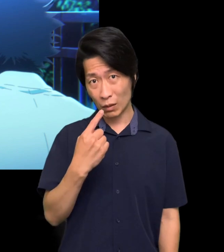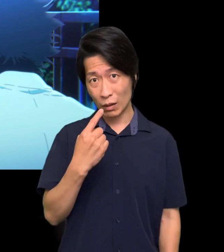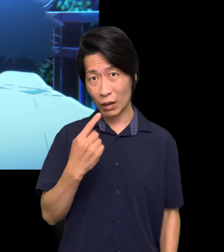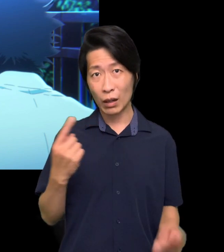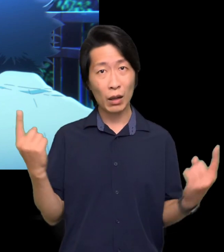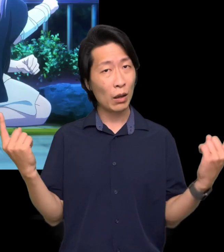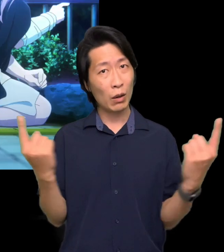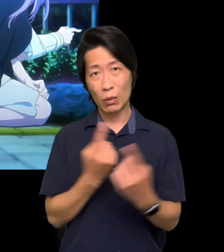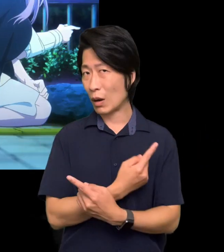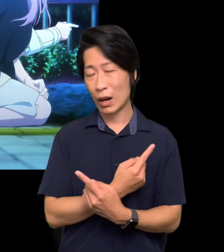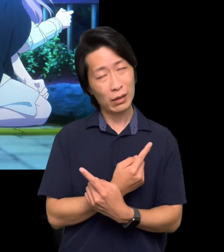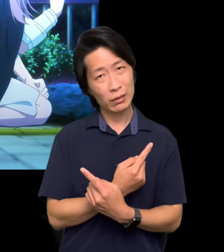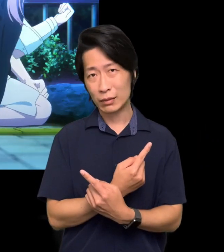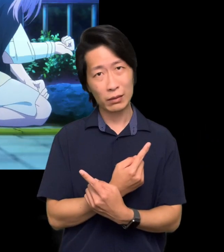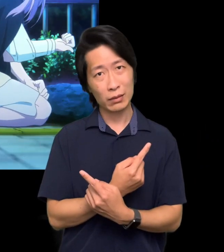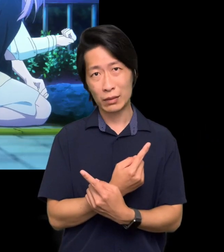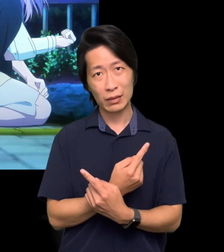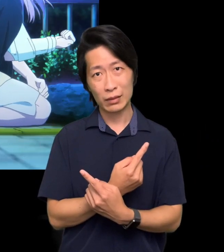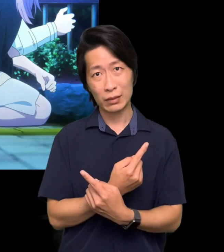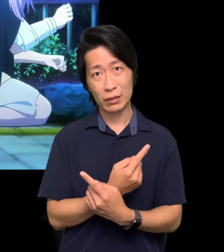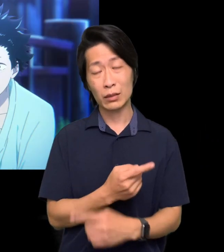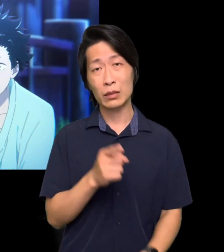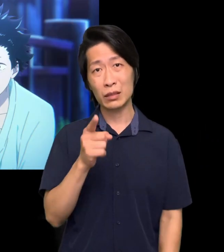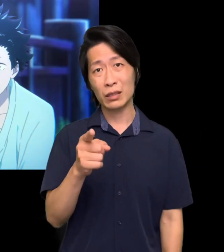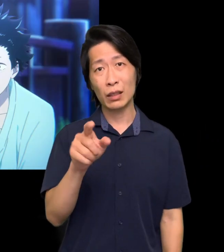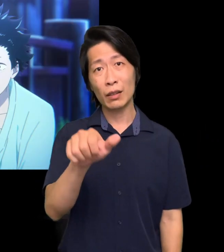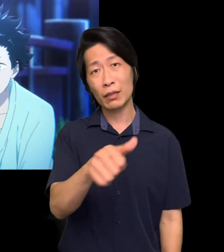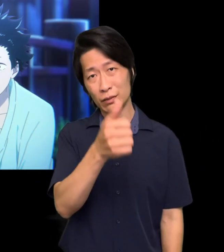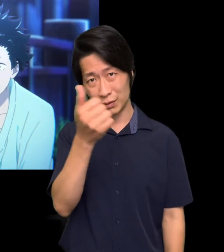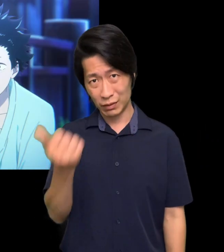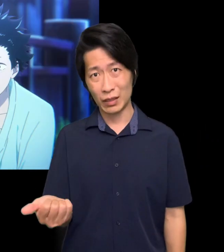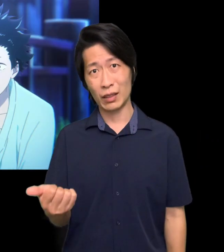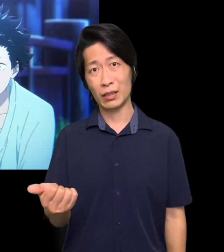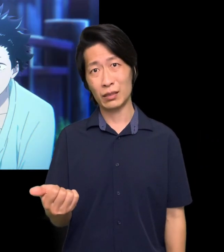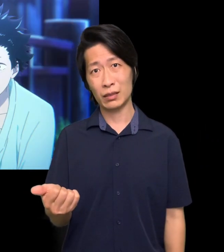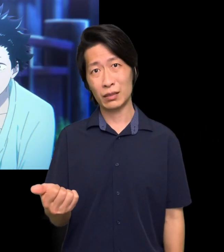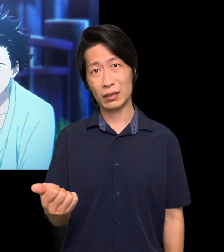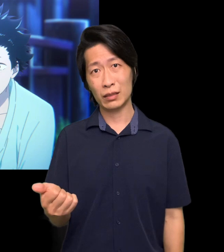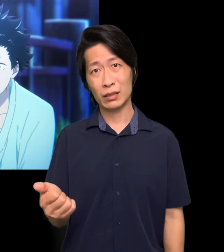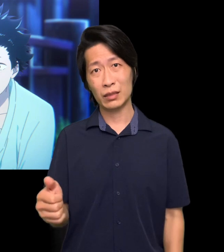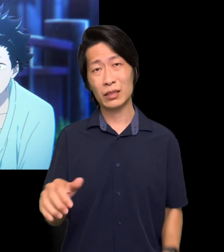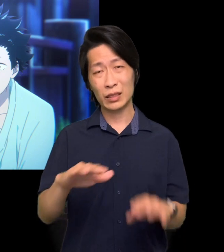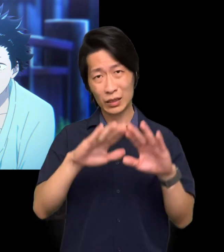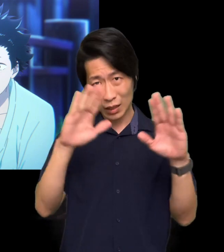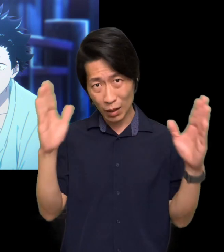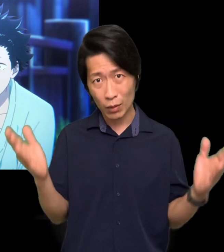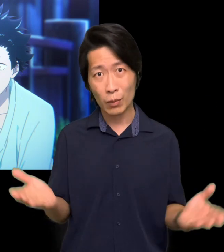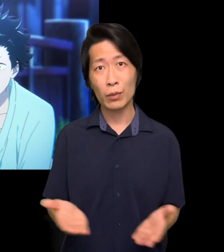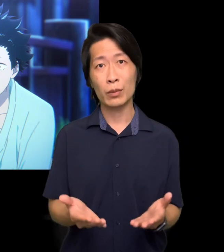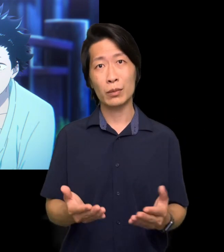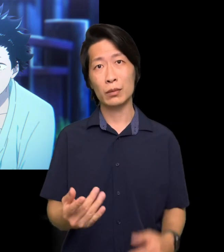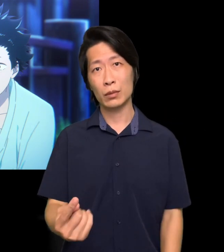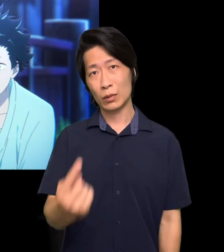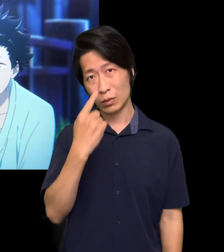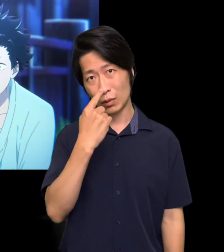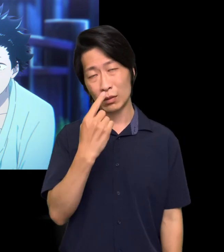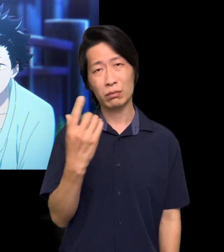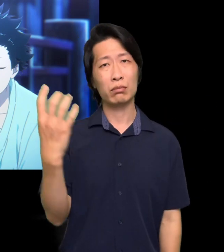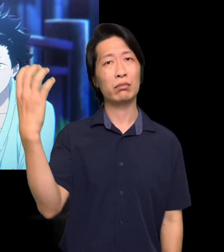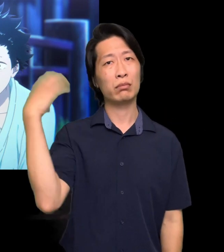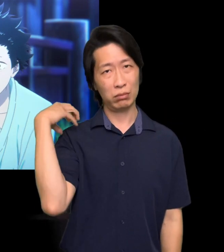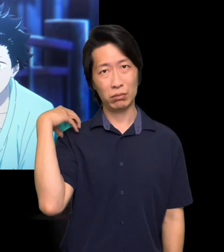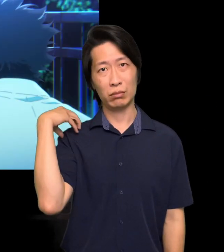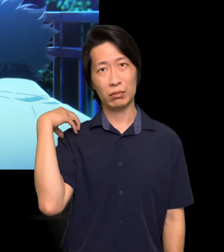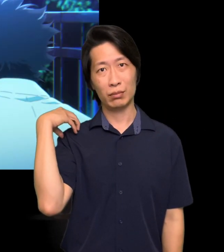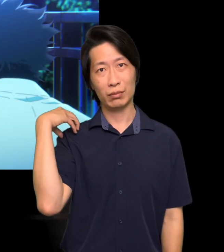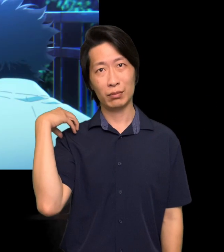私、変わらなかったなら、あなた落ちた。全部、私